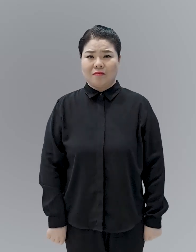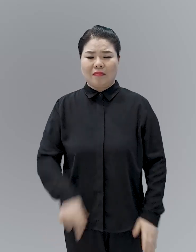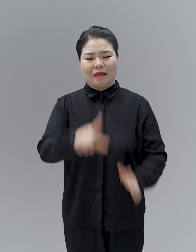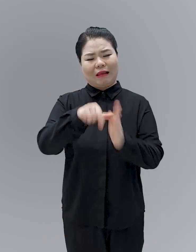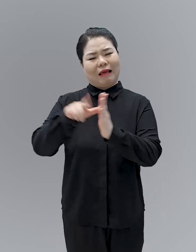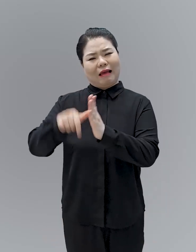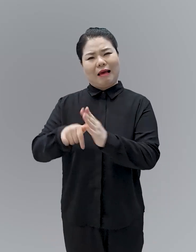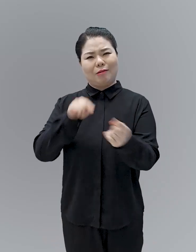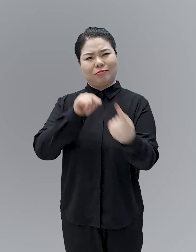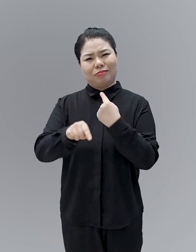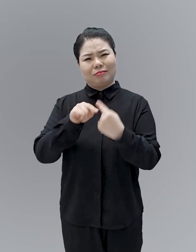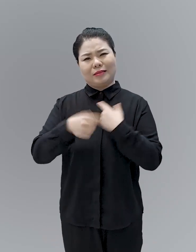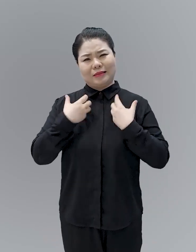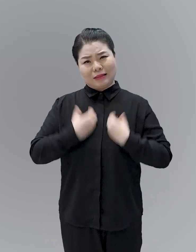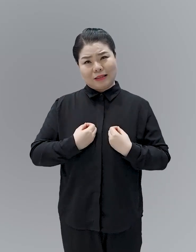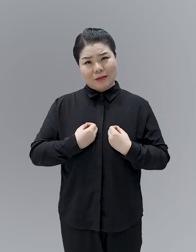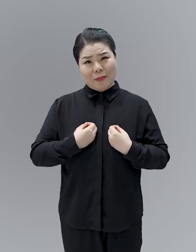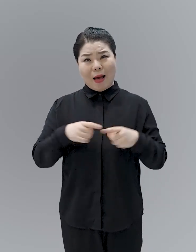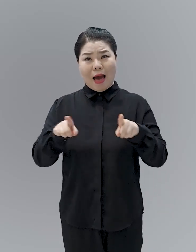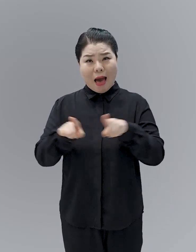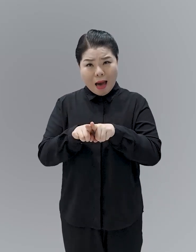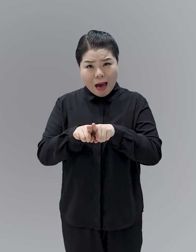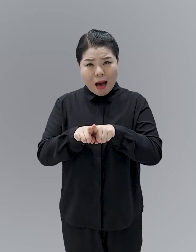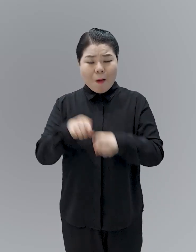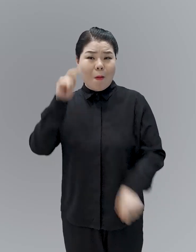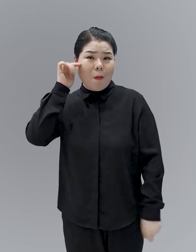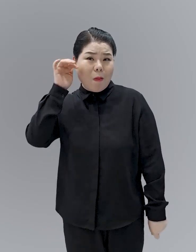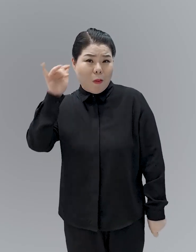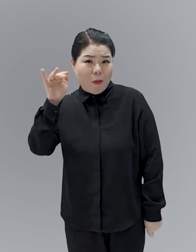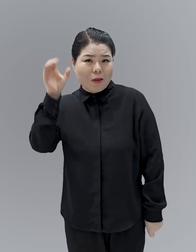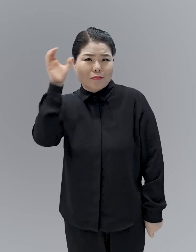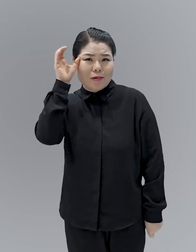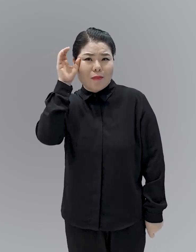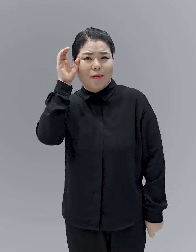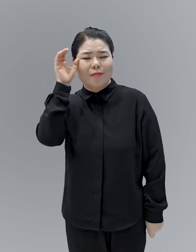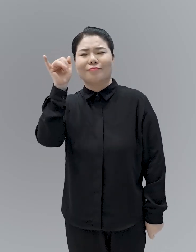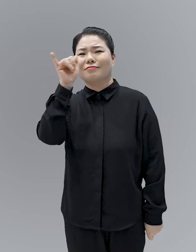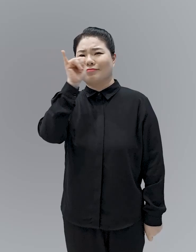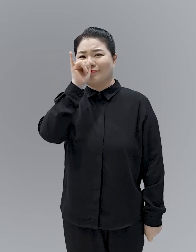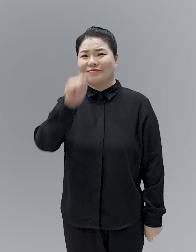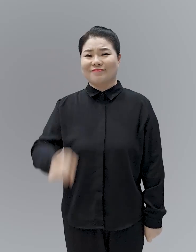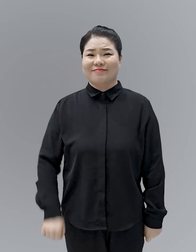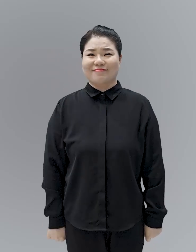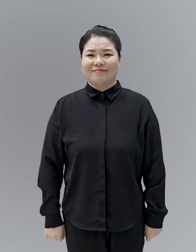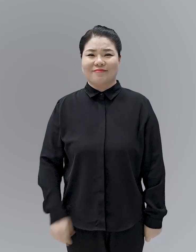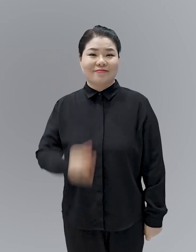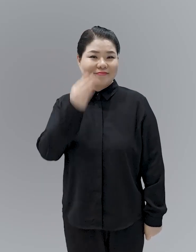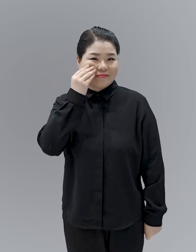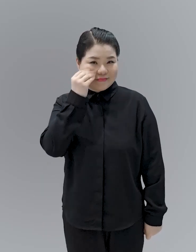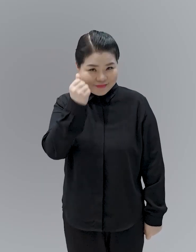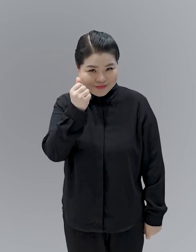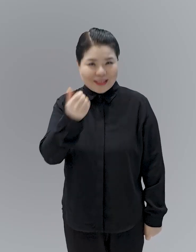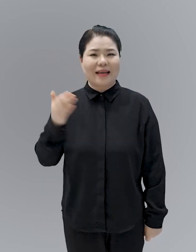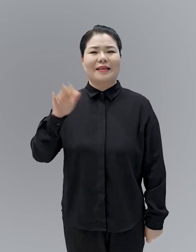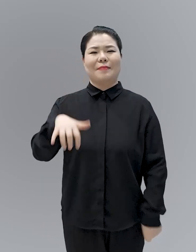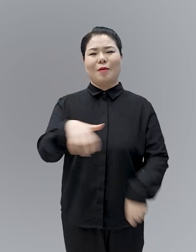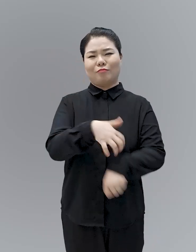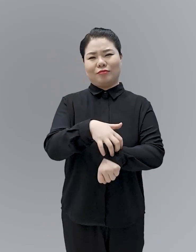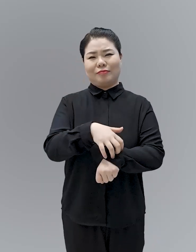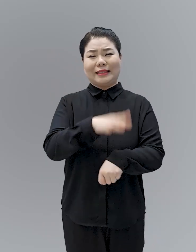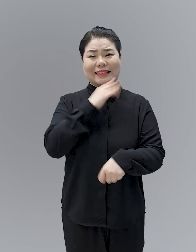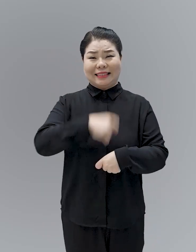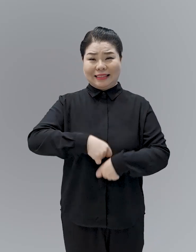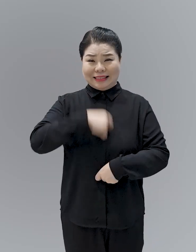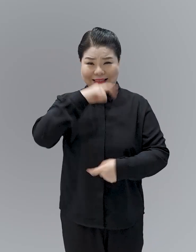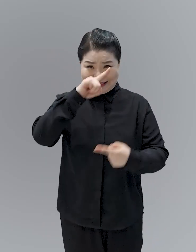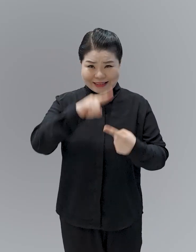때마다 어긋나고 실망하는 한편 서로에 대한 그리움과 기대도 커져간다. 익숙하지만 불편한 진실 그